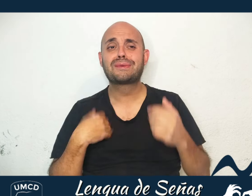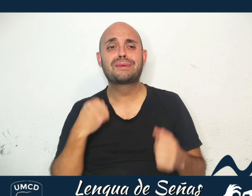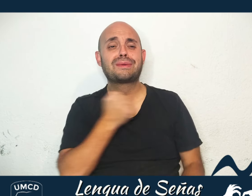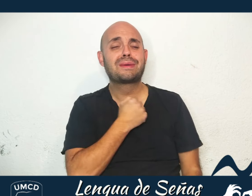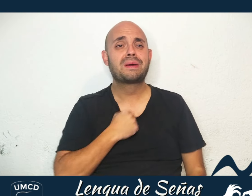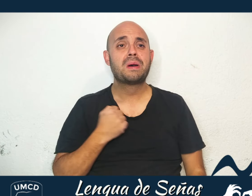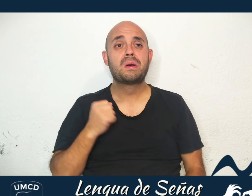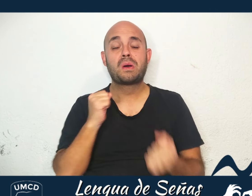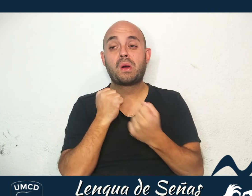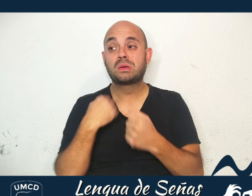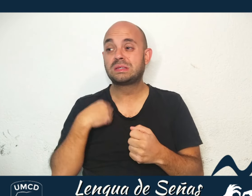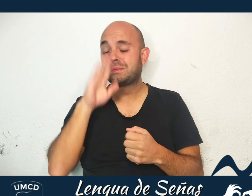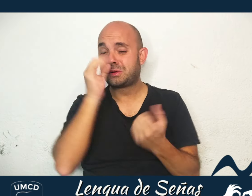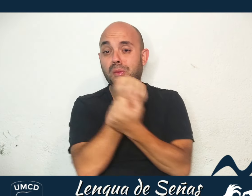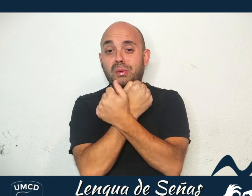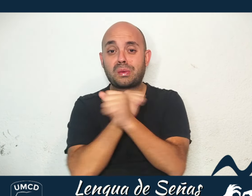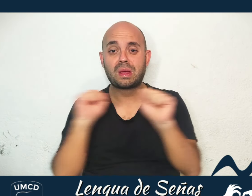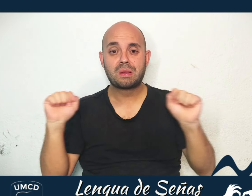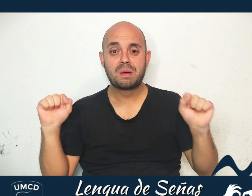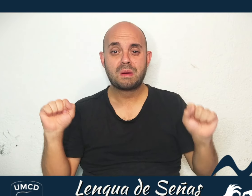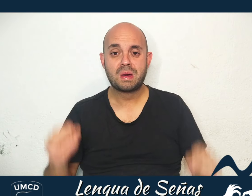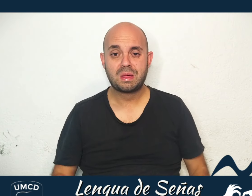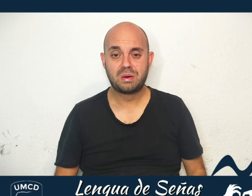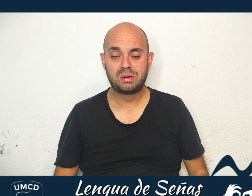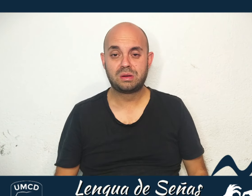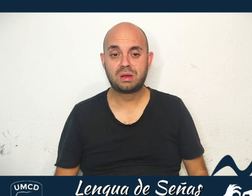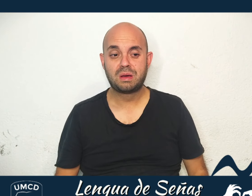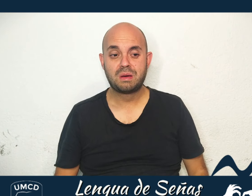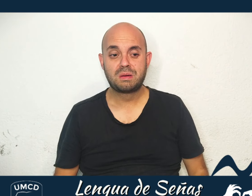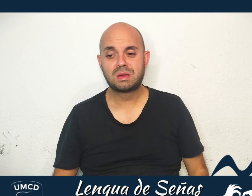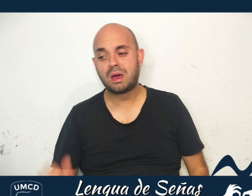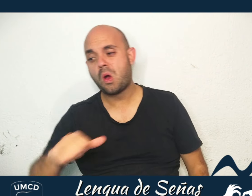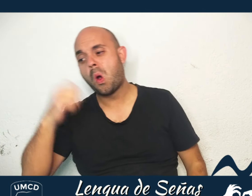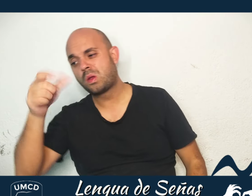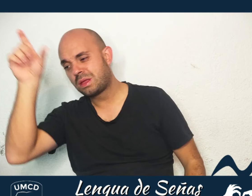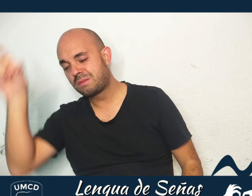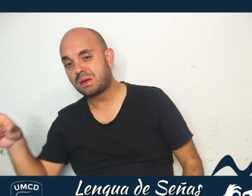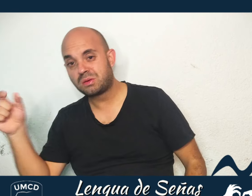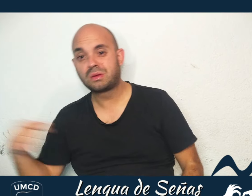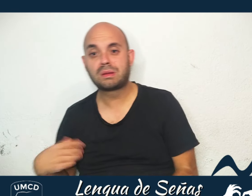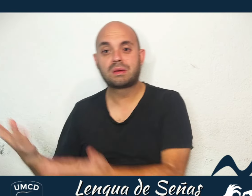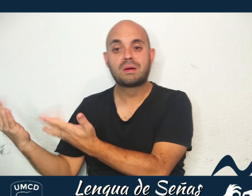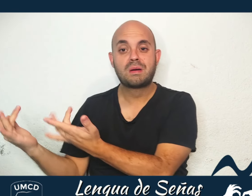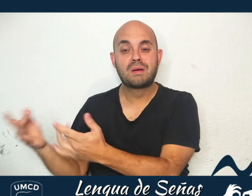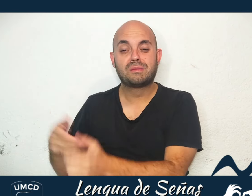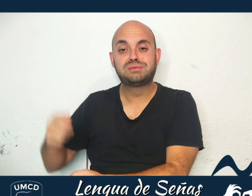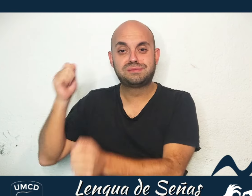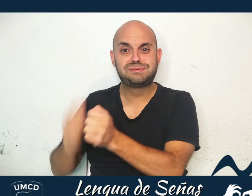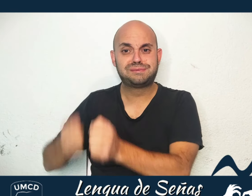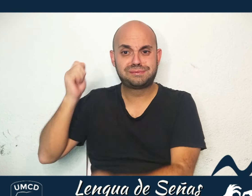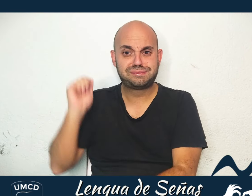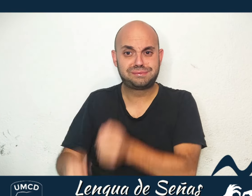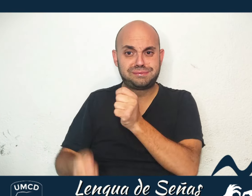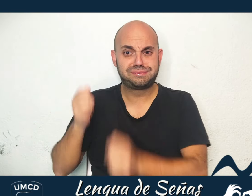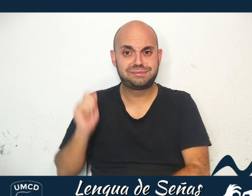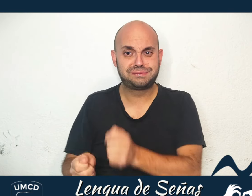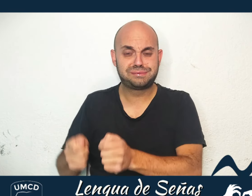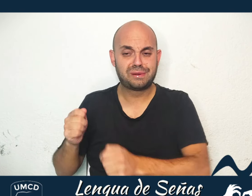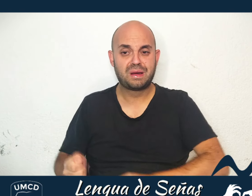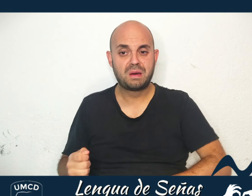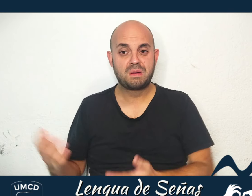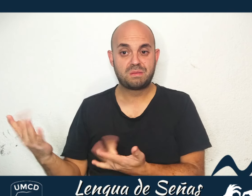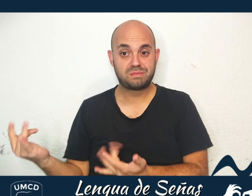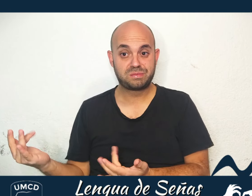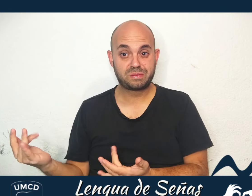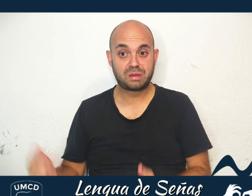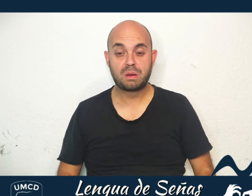como Señor y Salvador. Este no es el lugar en donde están aquellos que están esperando, o el alma de aquellos que están